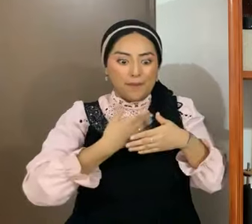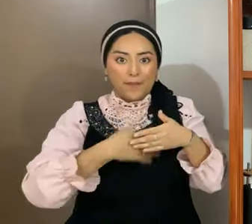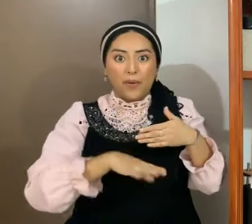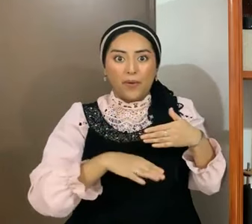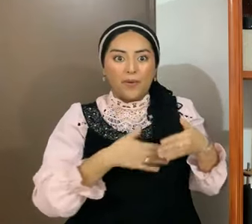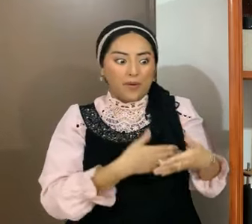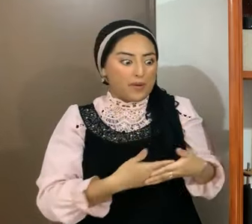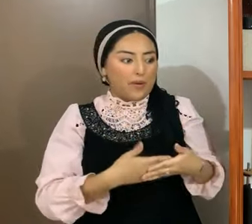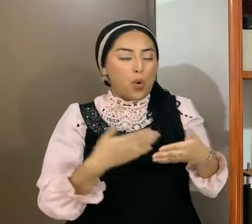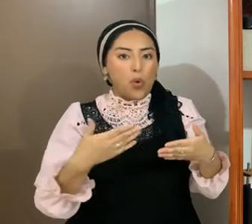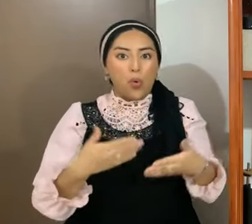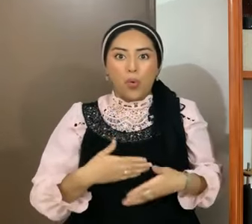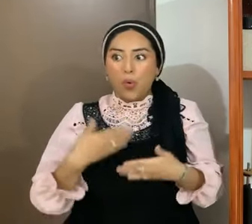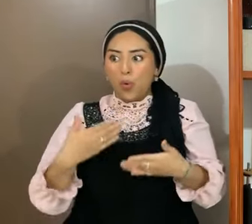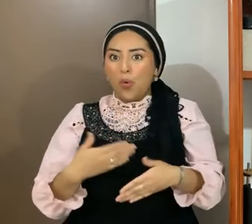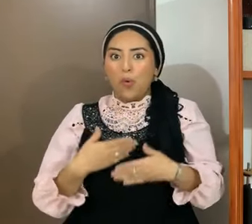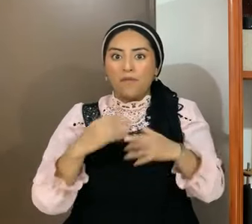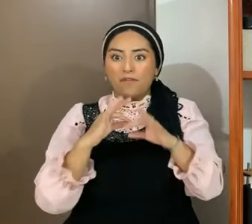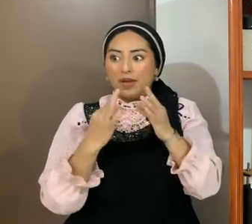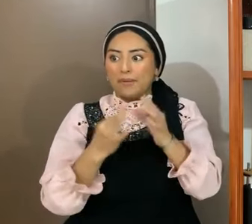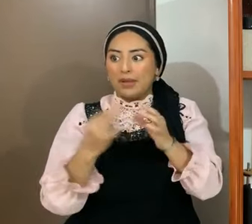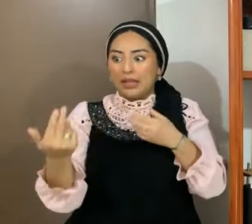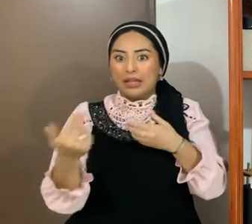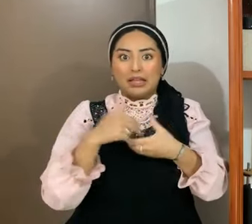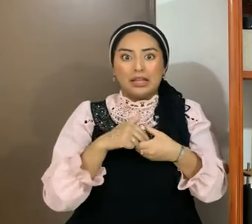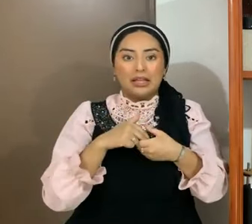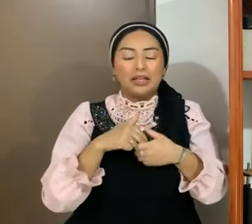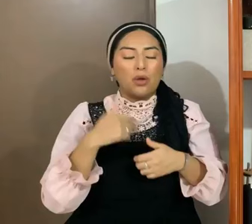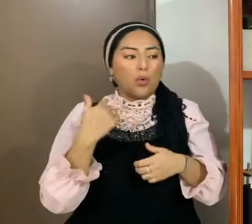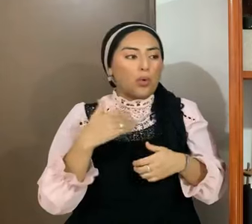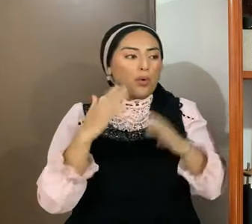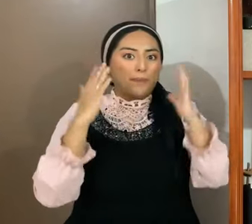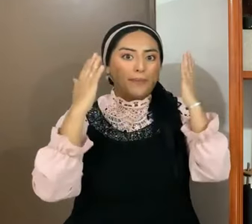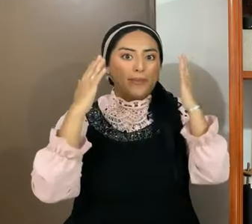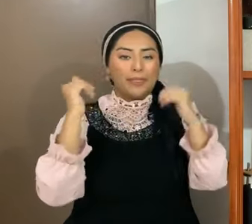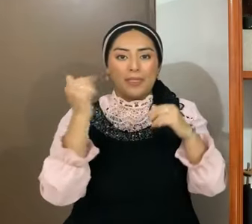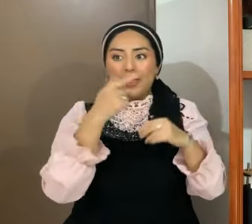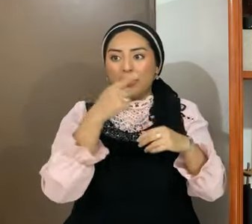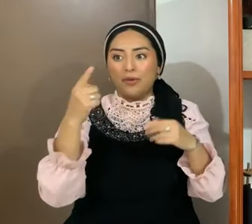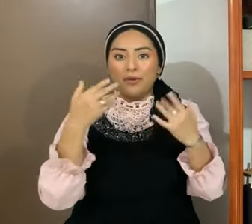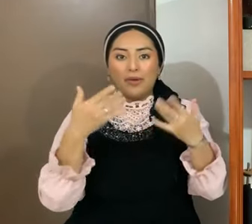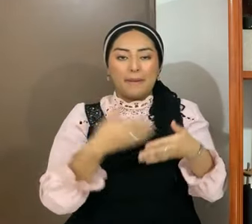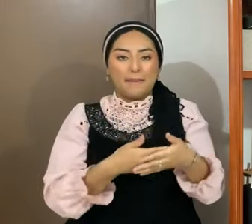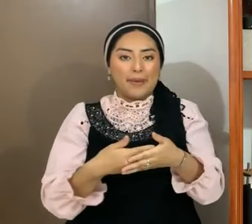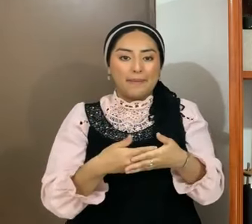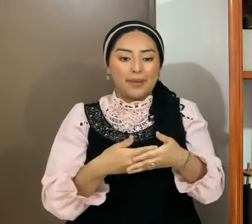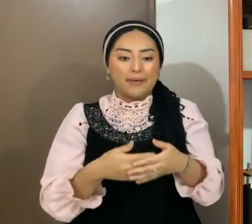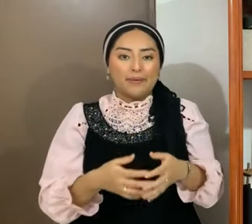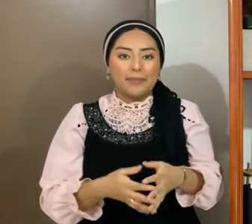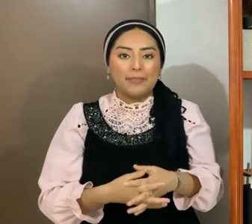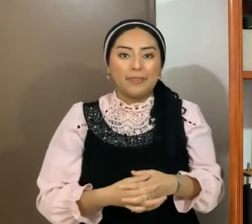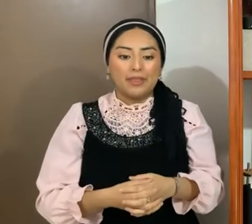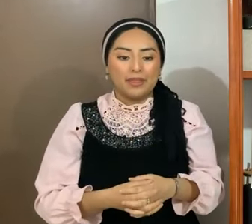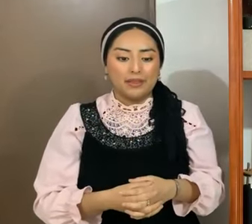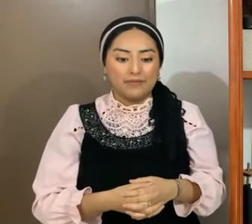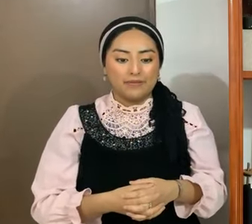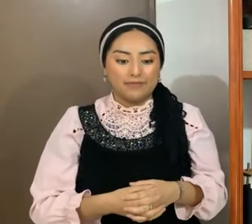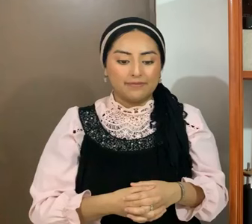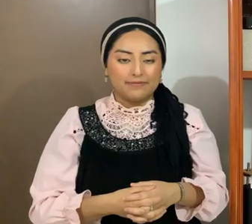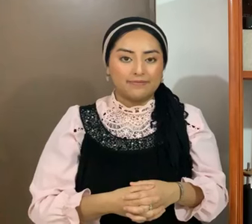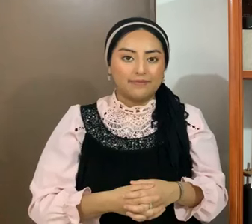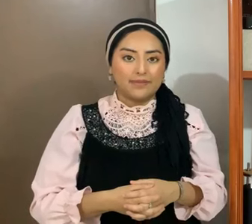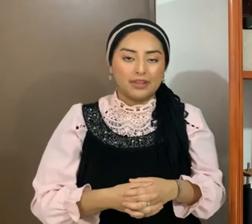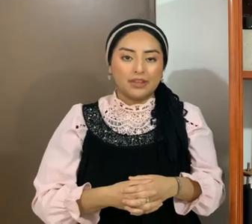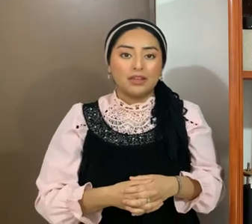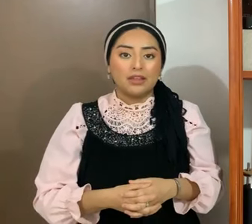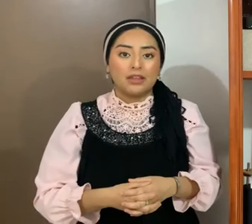un bebito, ¿sí? O un miembro más de la familia, aleluya, y más alto para todos los que están esperando o que están teniendo bebitos en estos